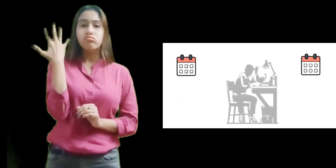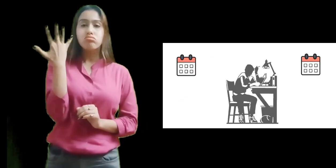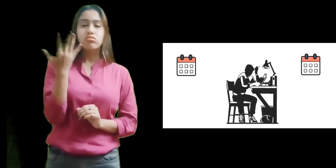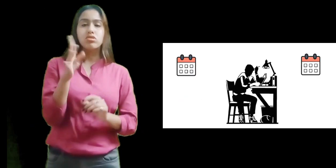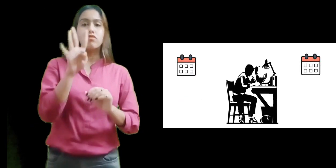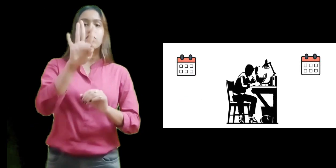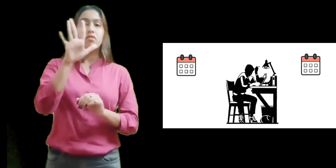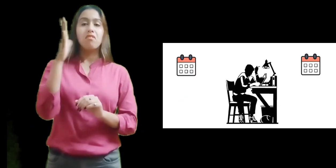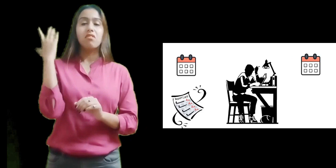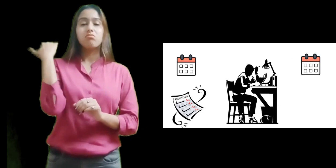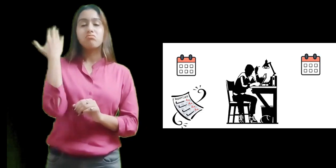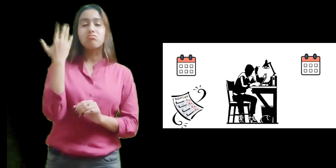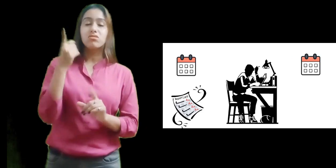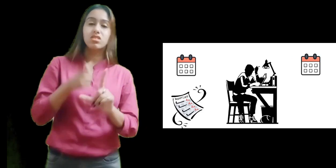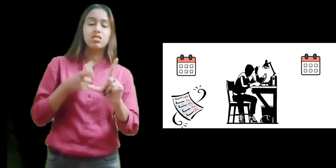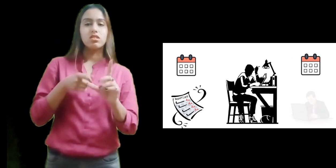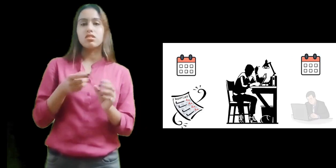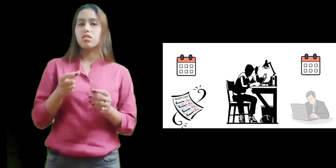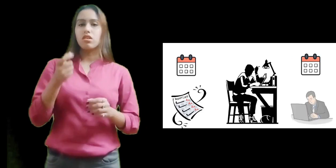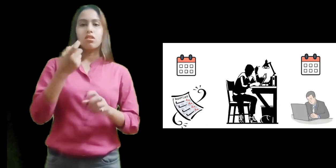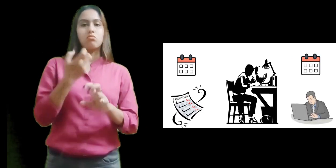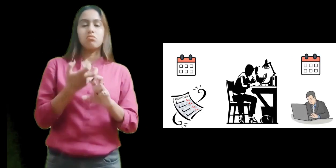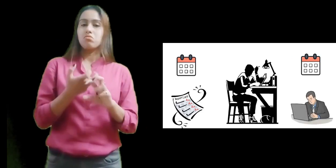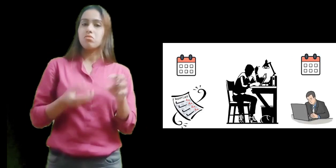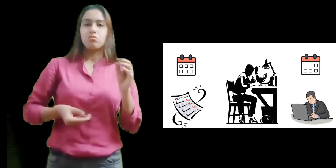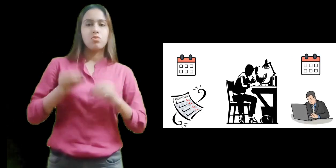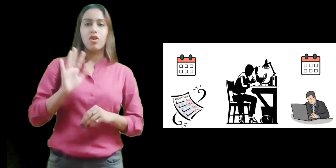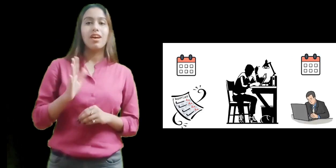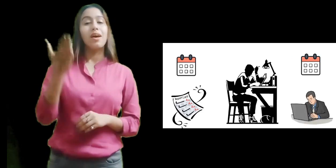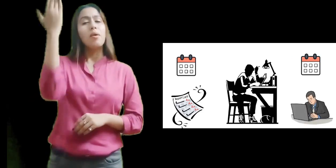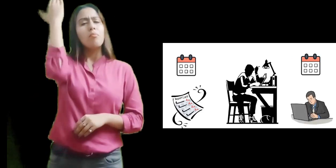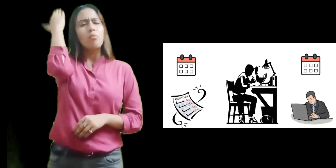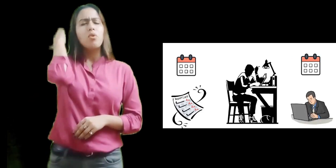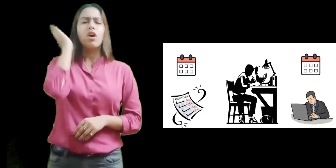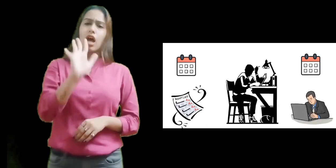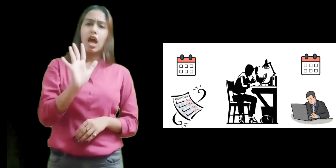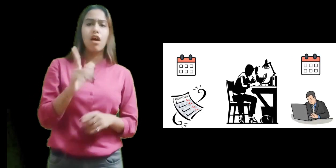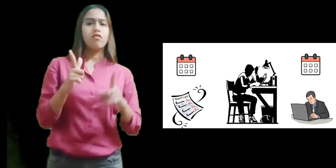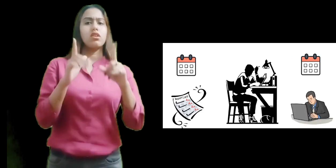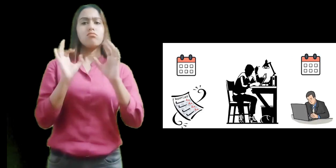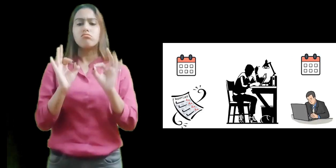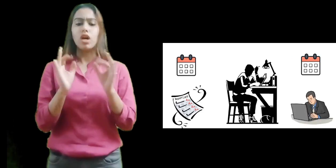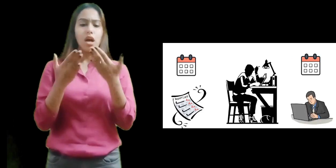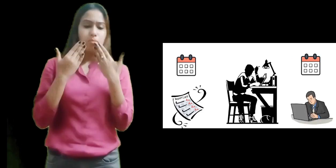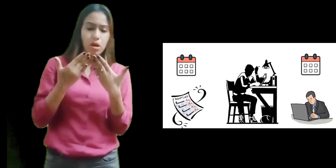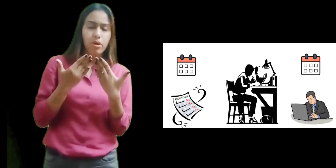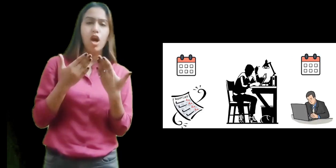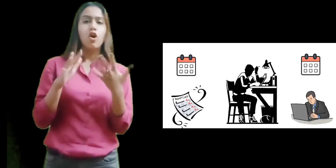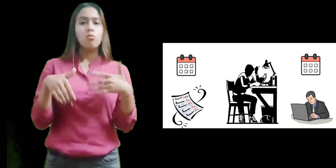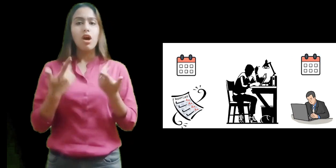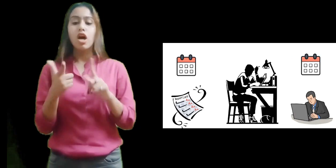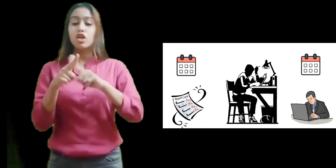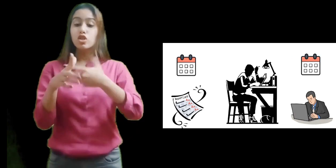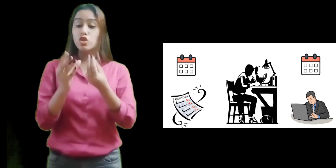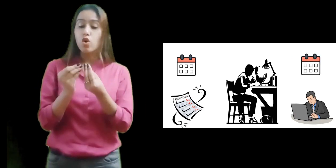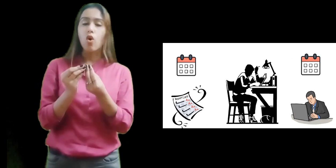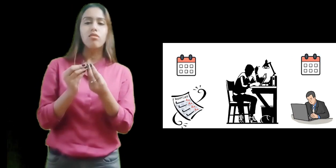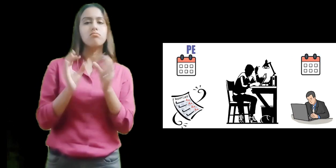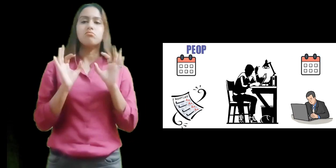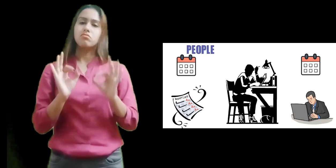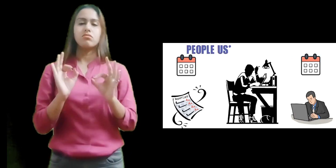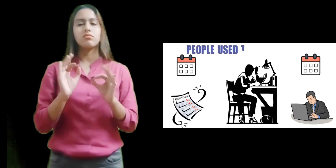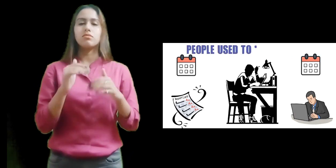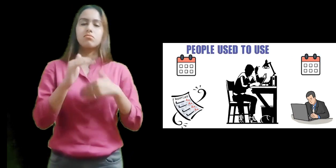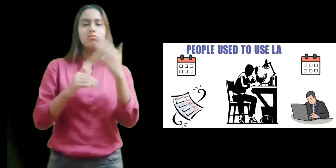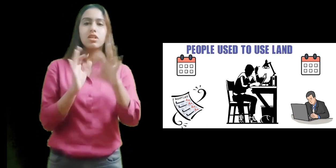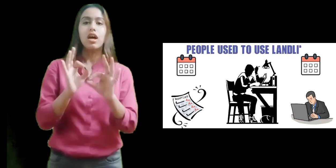पढ़ाई लिखाई करके एक इंसान अच्छे मार्क्स लाके अच्छी जॉब करके एक अच्छी लाइफ जी सकता था। बट याद रखो, ये वो टाइम था जब लोगों के पास मोबाइल